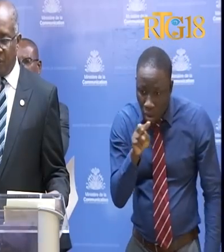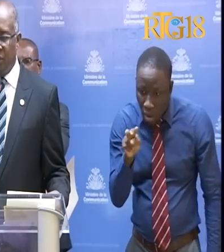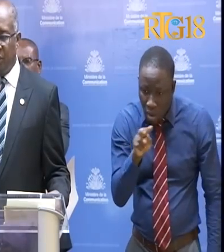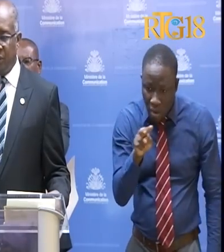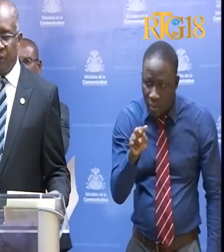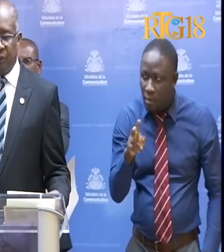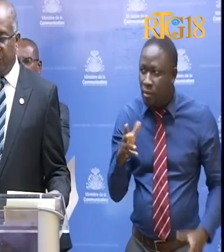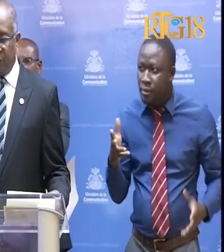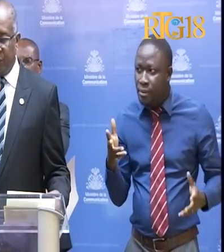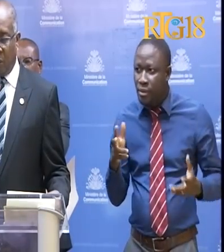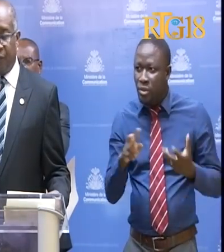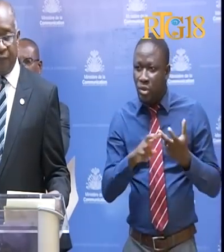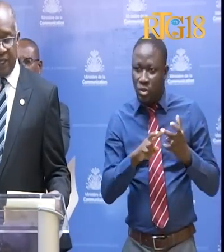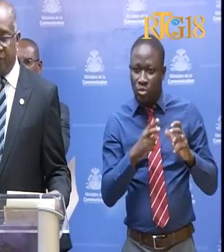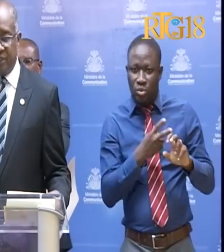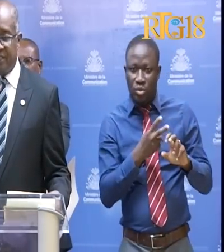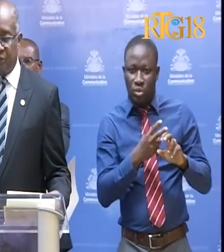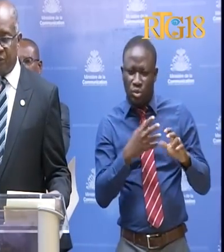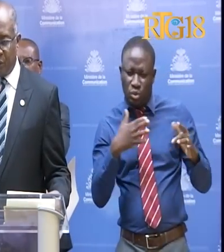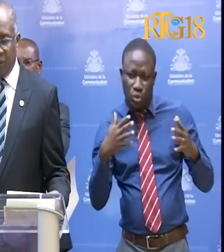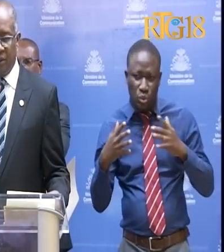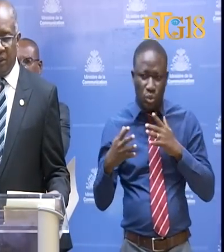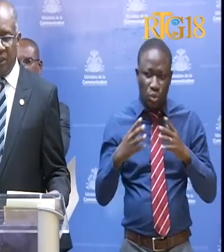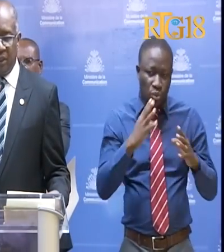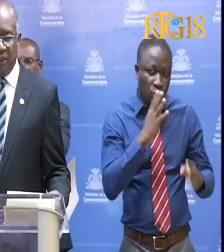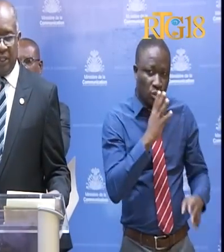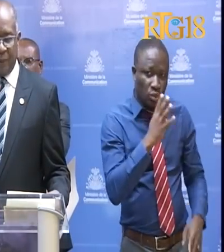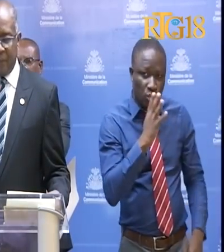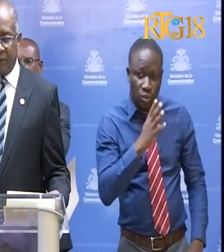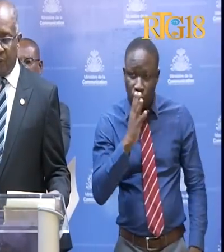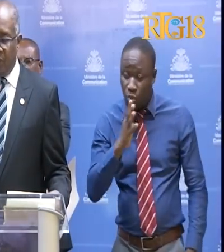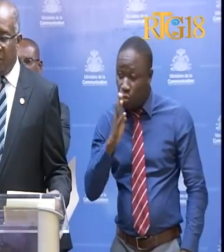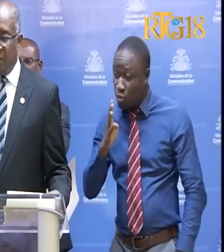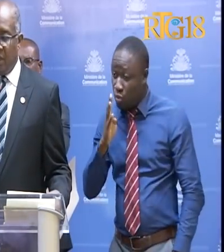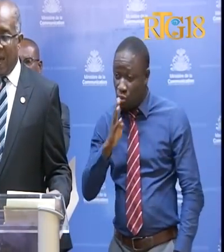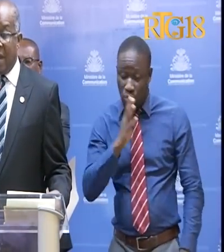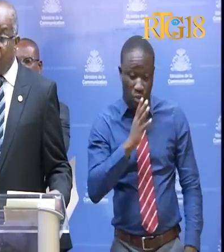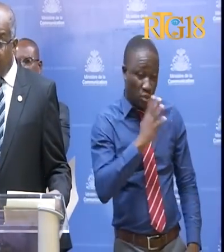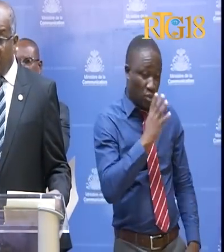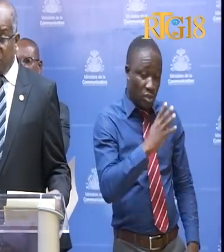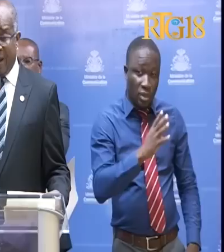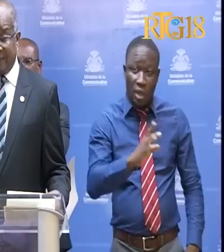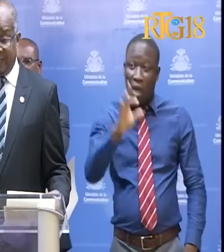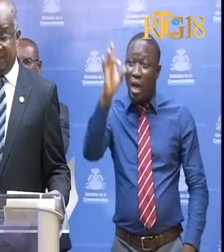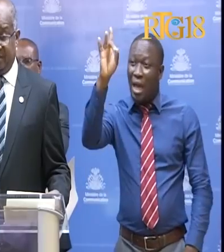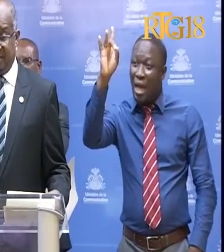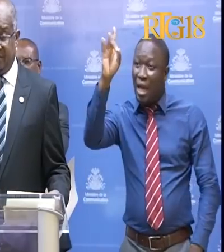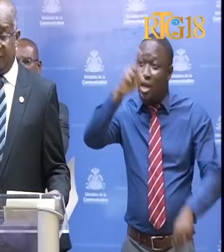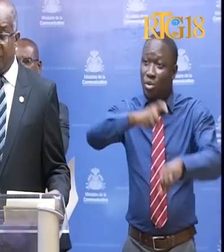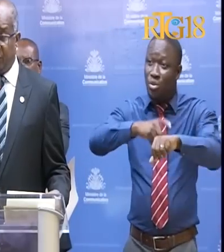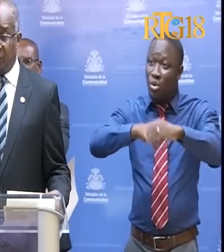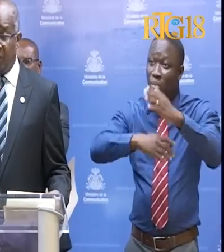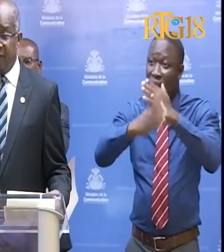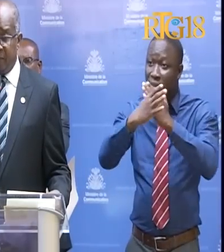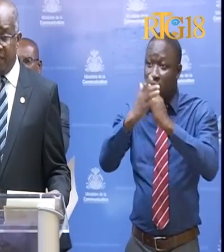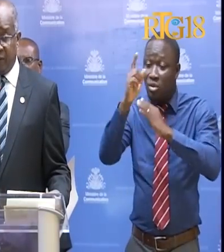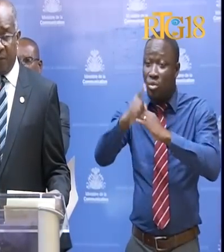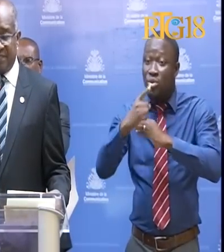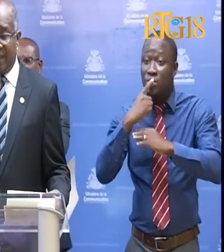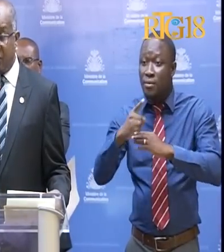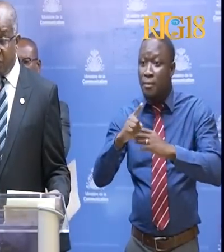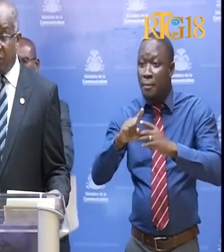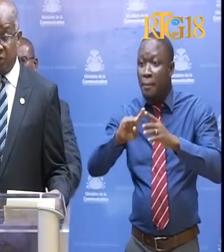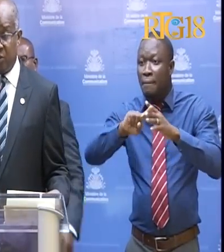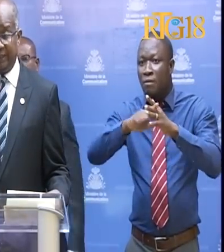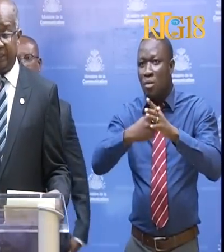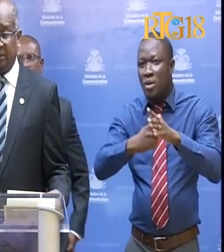situation de konflit, de diskussion qui permet que à 8h du matin, fom di nou ke, yon événement li